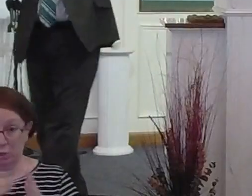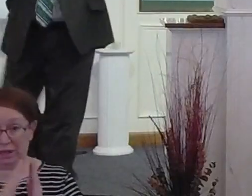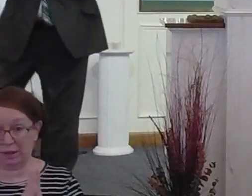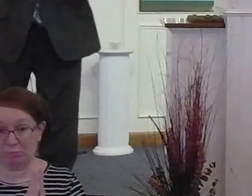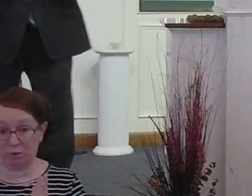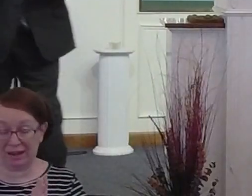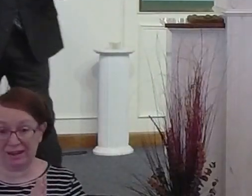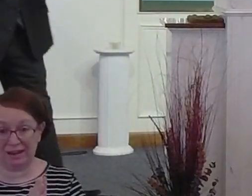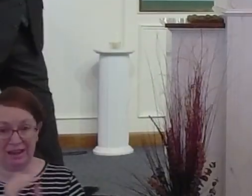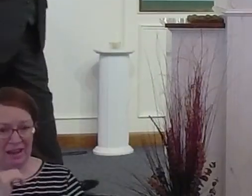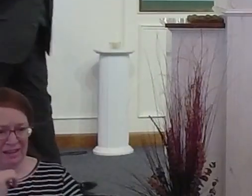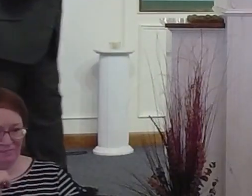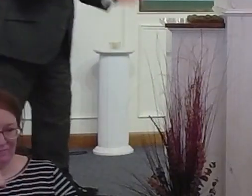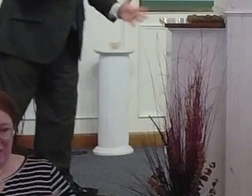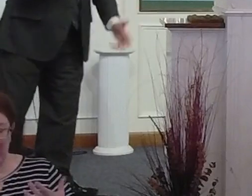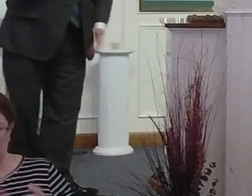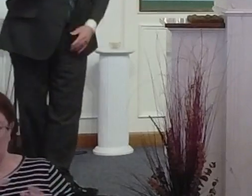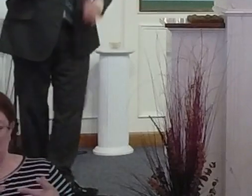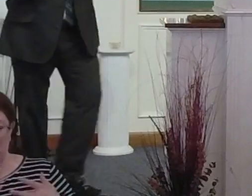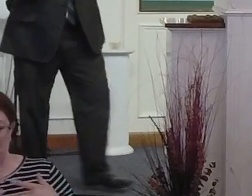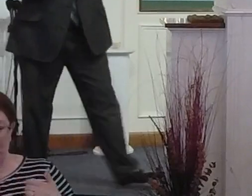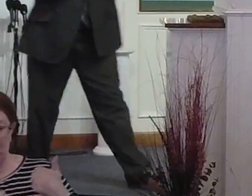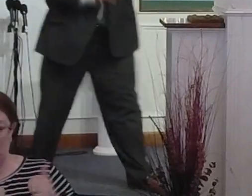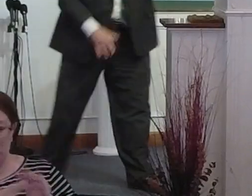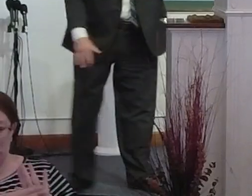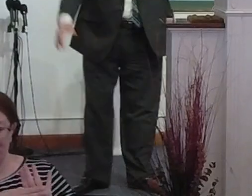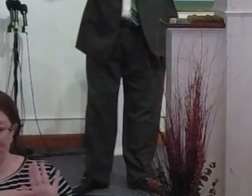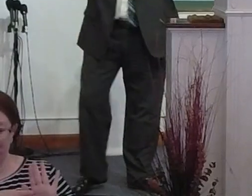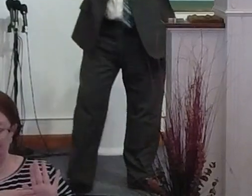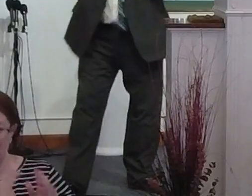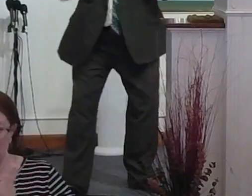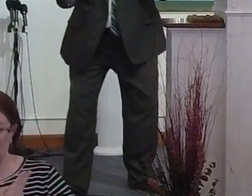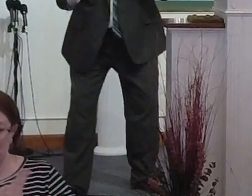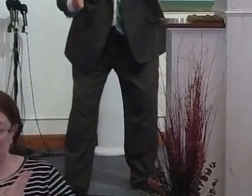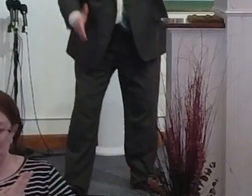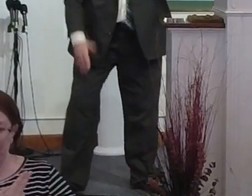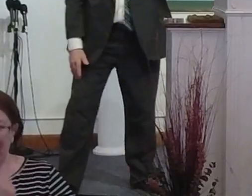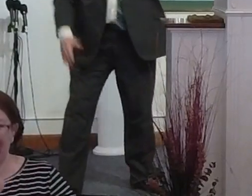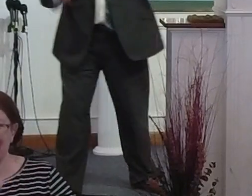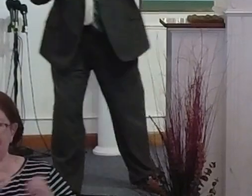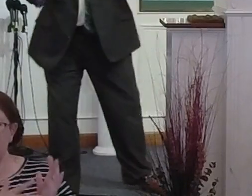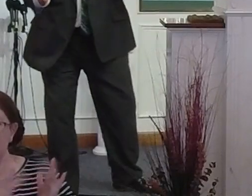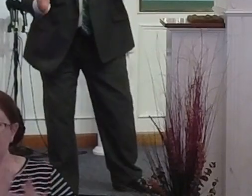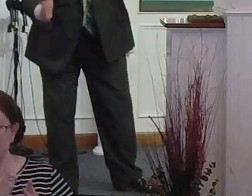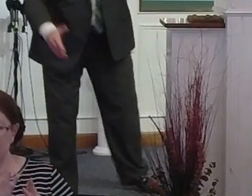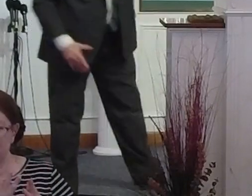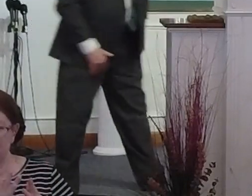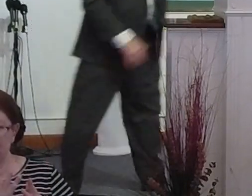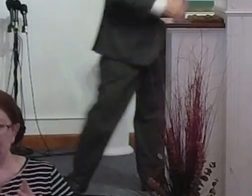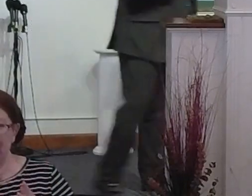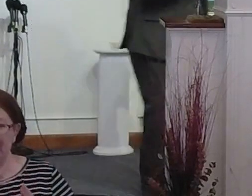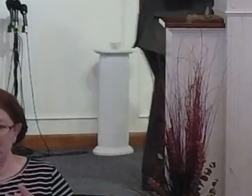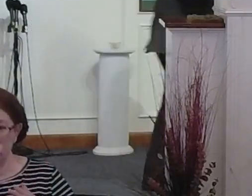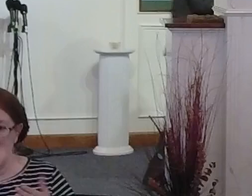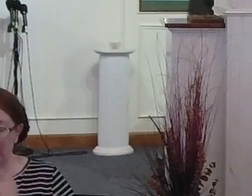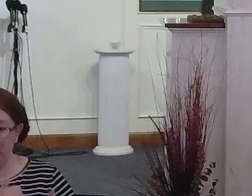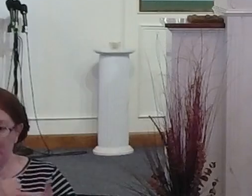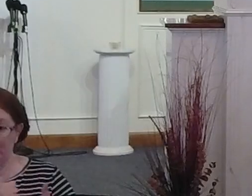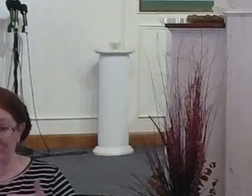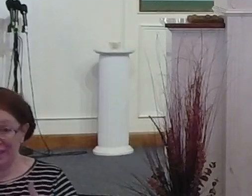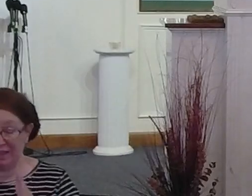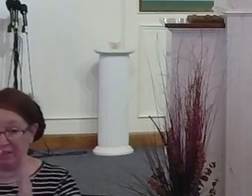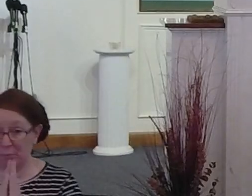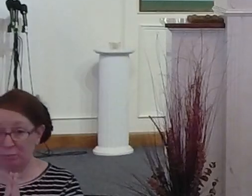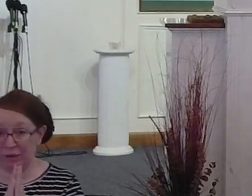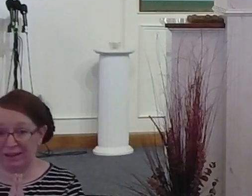Jesús. Porque sabes que cuando yo oro, yo no tengo que preocuparme de qué nombre poner, porque